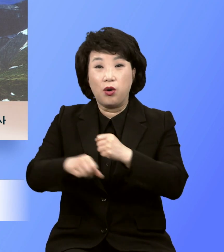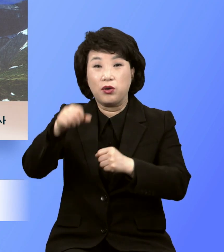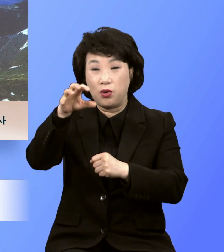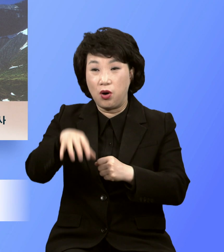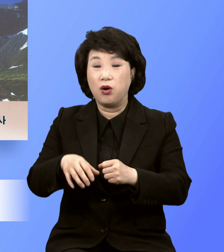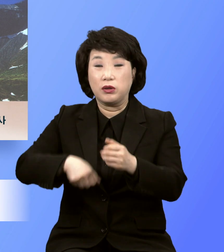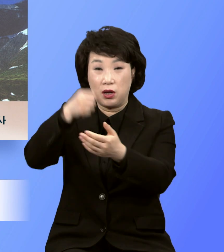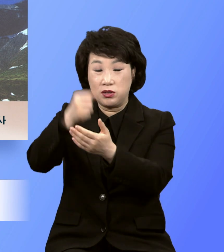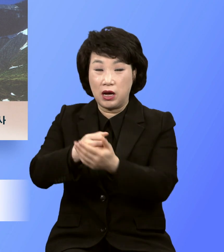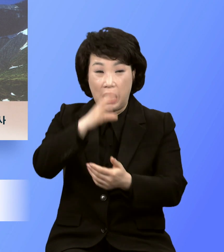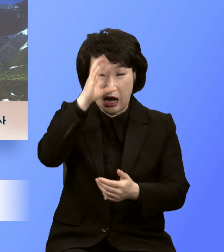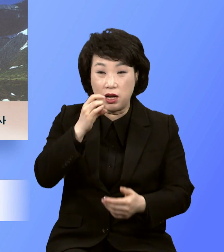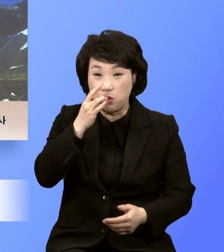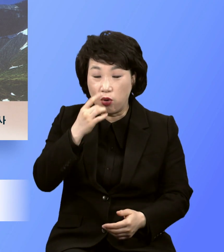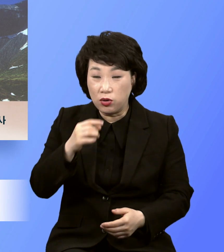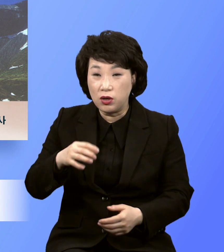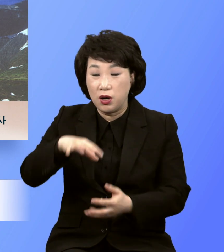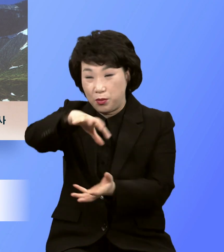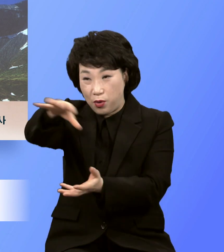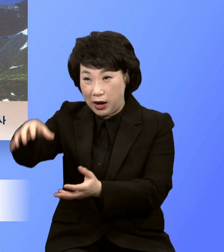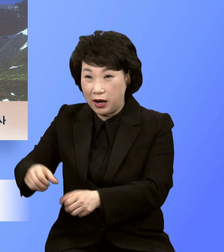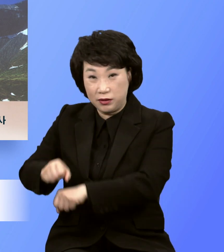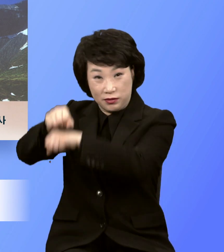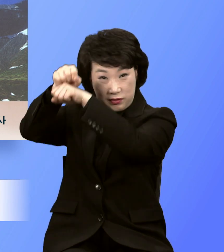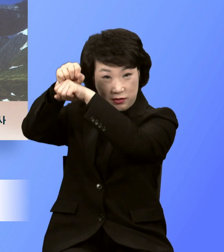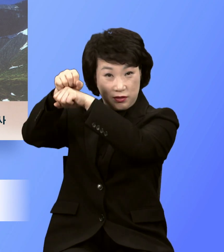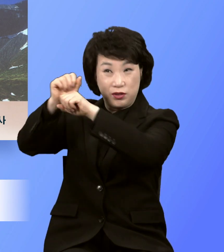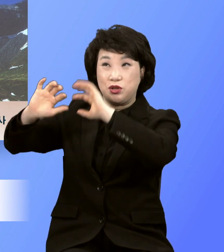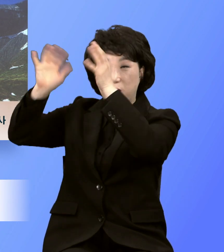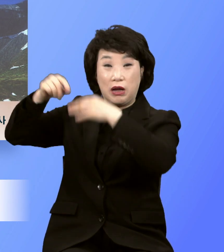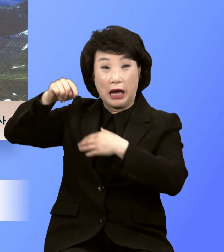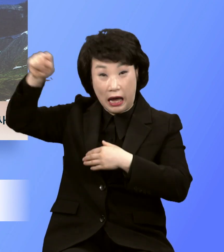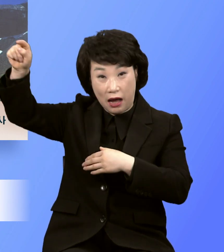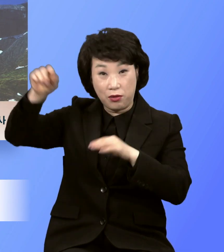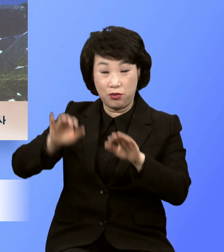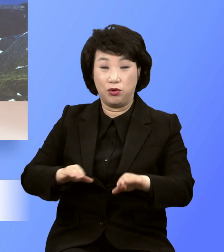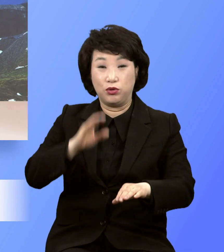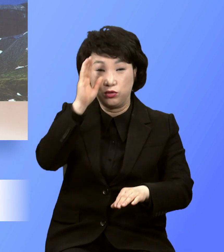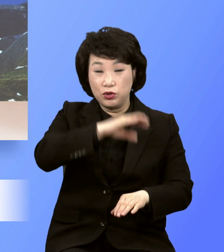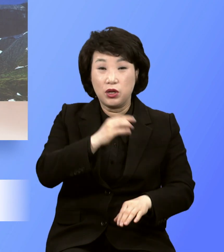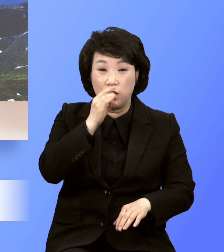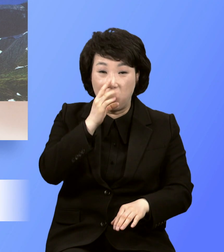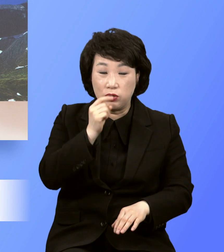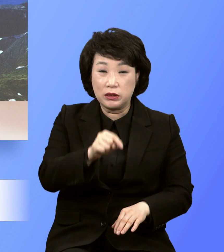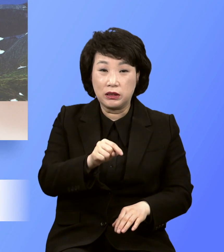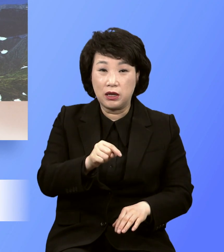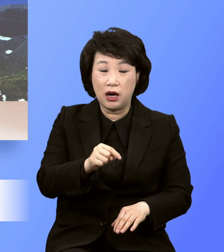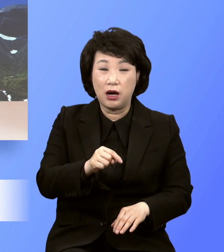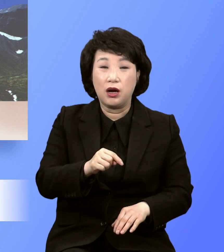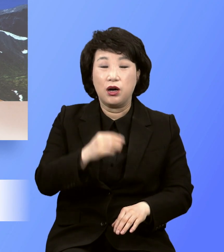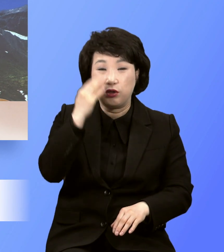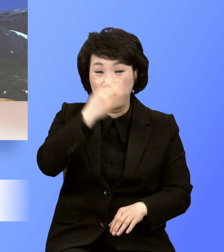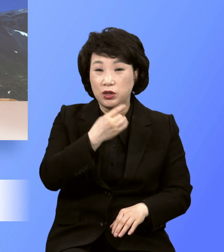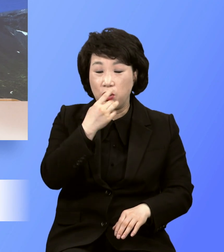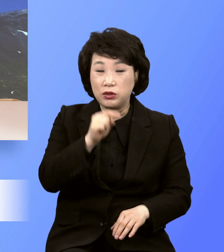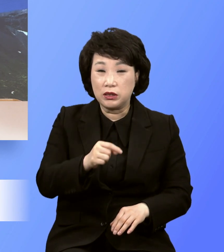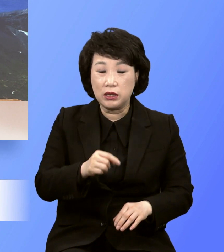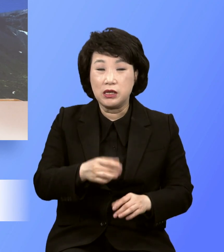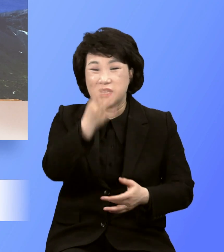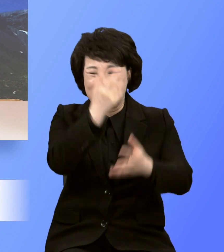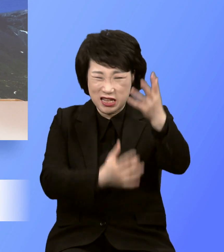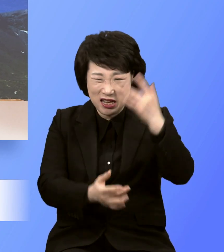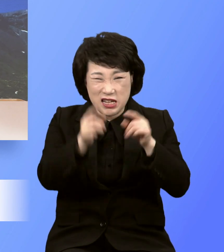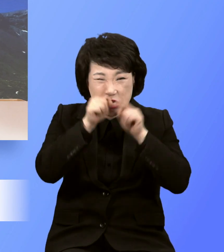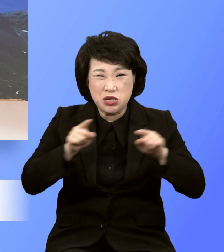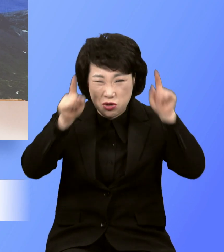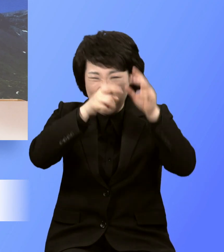하사 알곡은 곳간에 모아 천국에 가게 하고 쭉정이는 꺼지지 않는